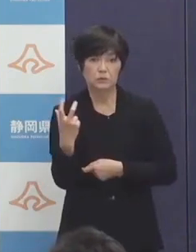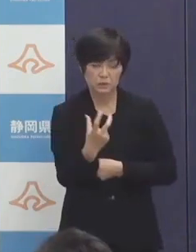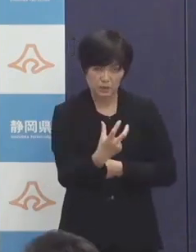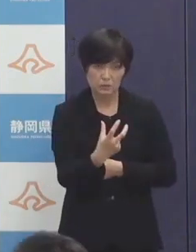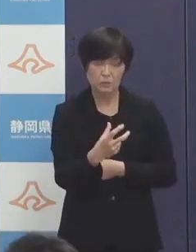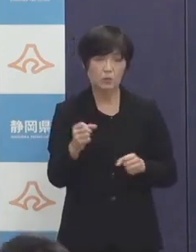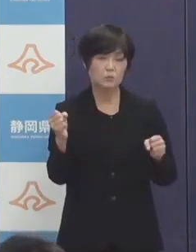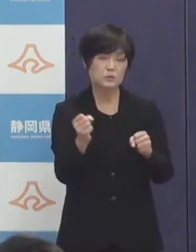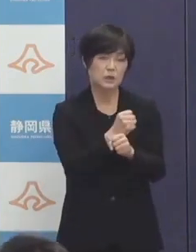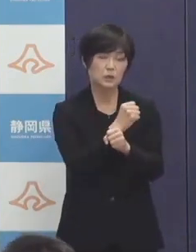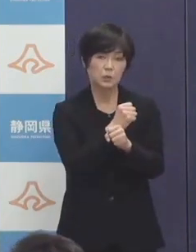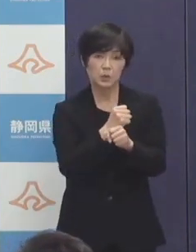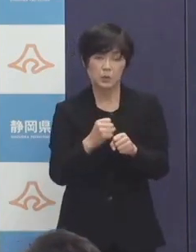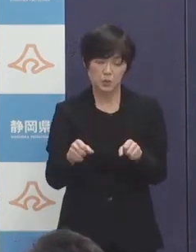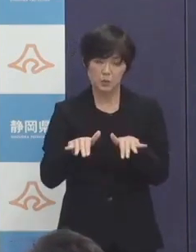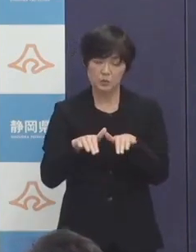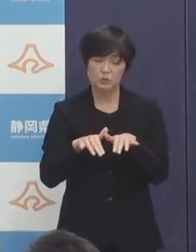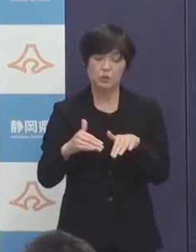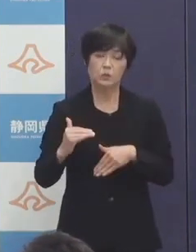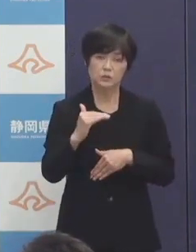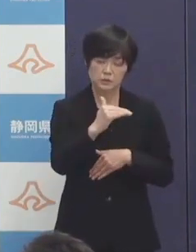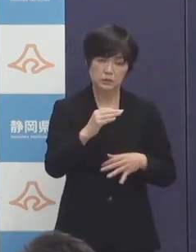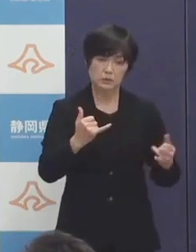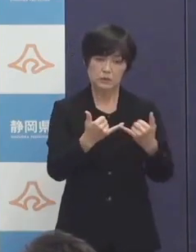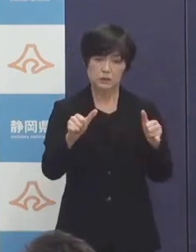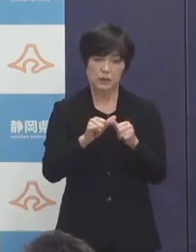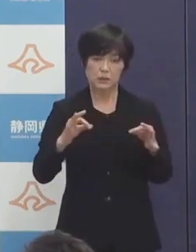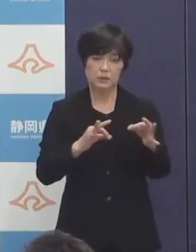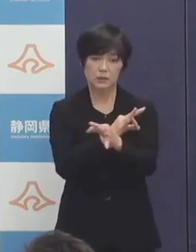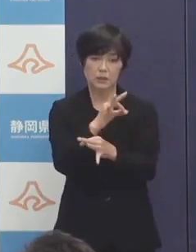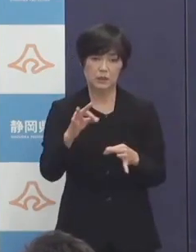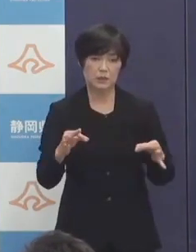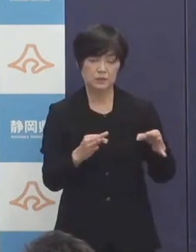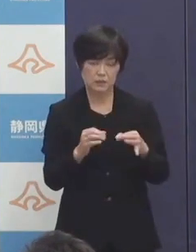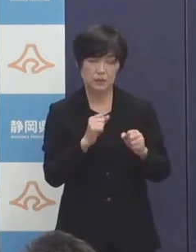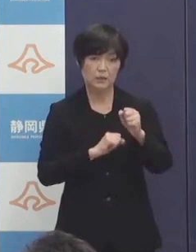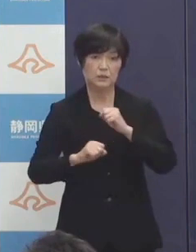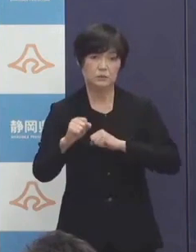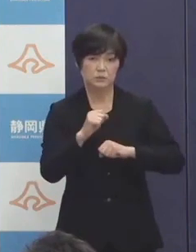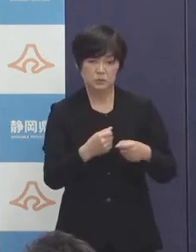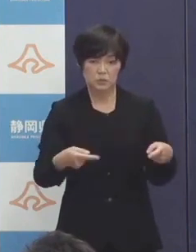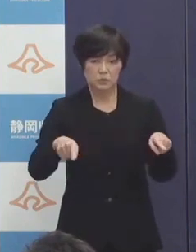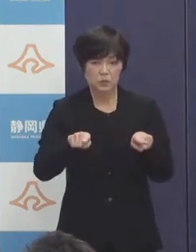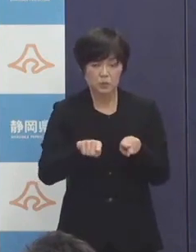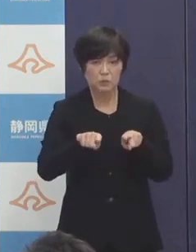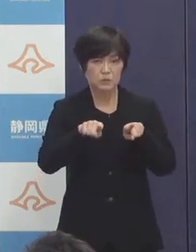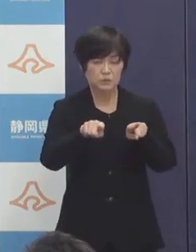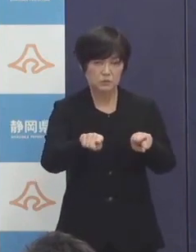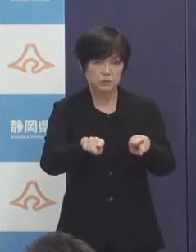産業の振興による社会経済活動の両立を図ってまいります。